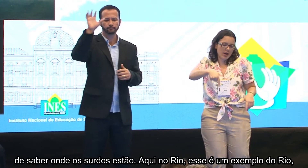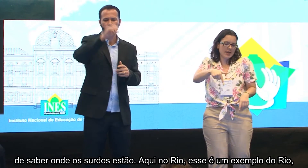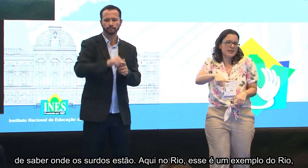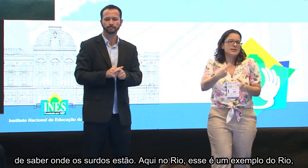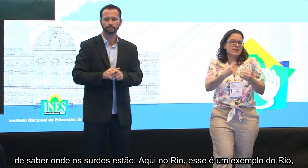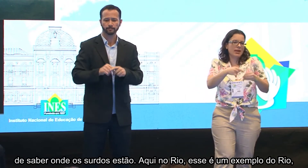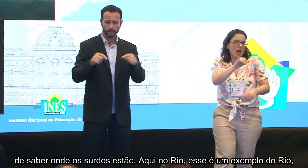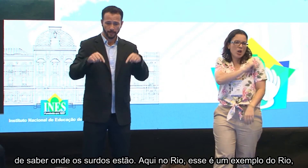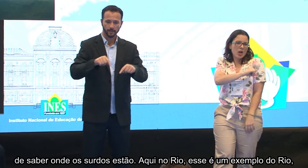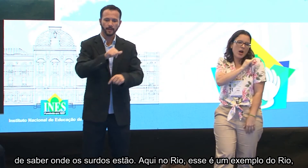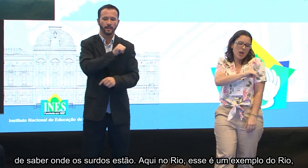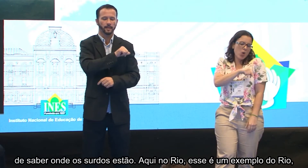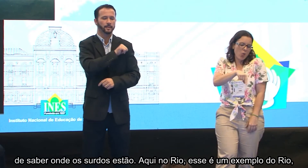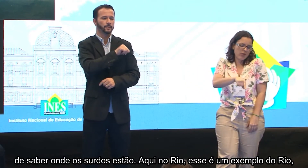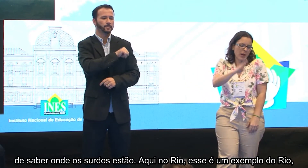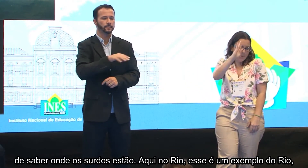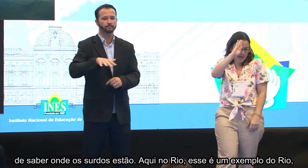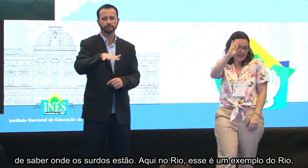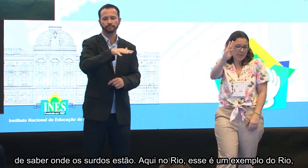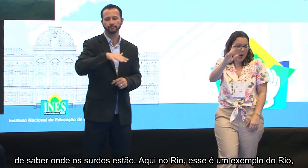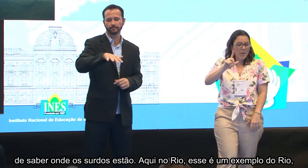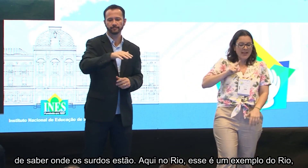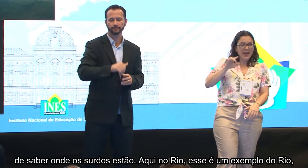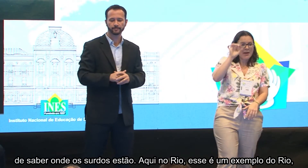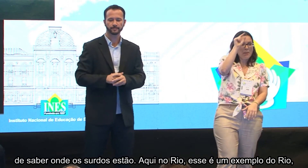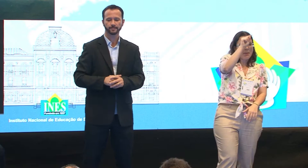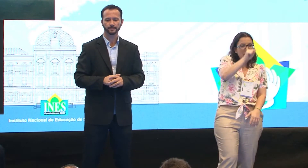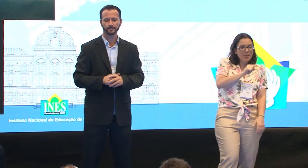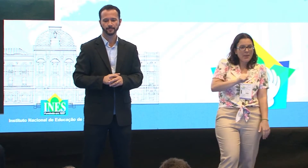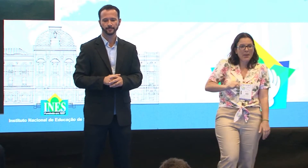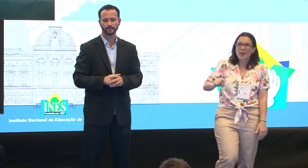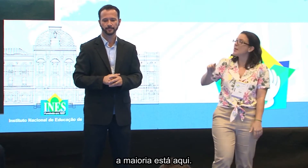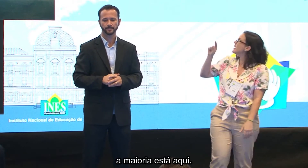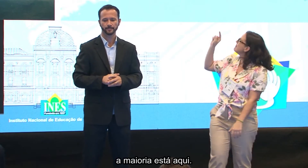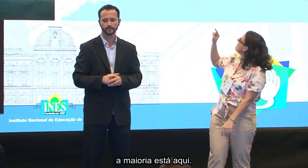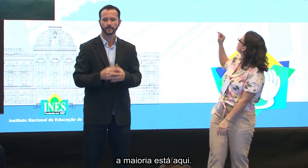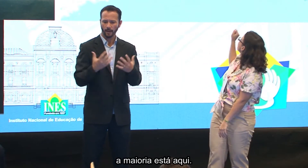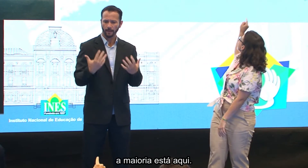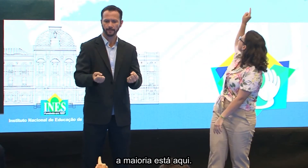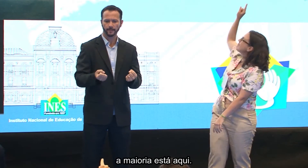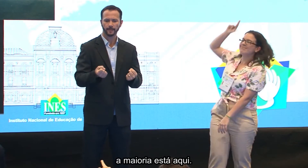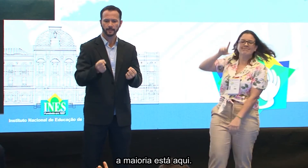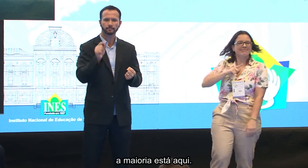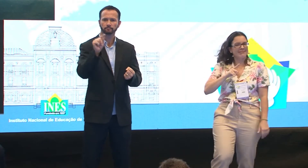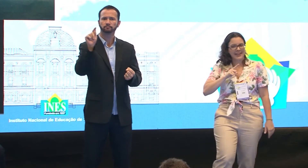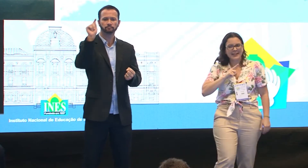estão. Então, aqui no Rio, esse é um exemplo do Rio, a maioria está aqui.